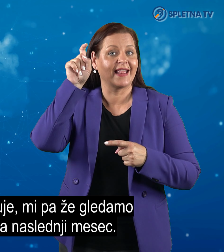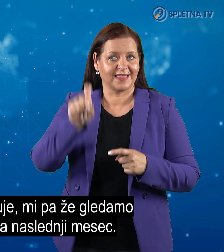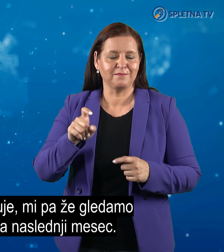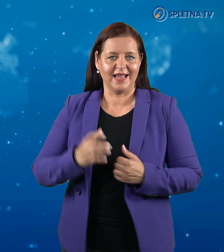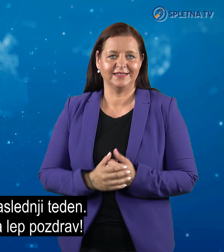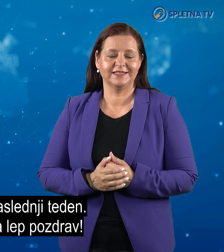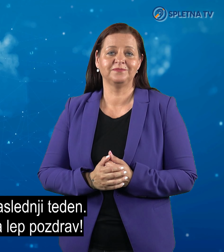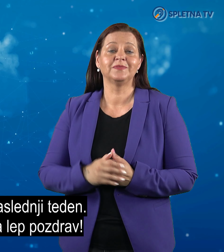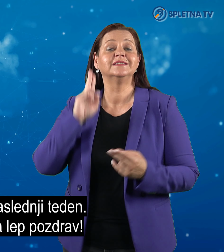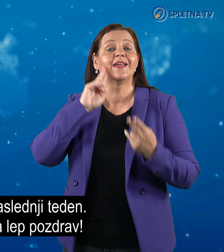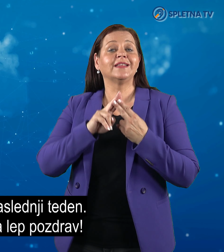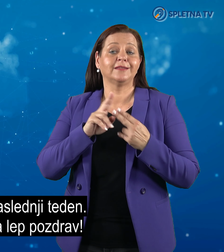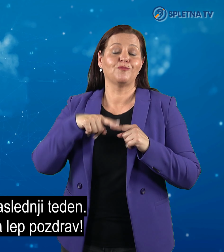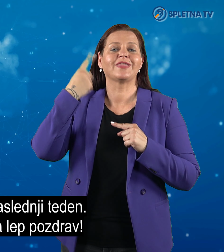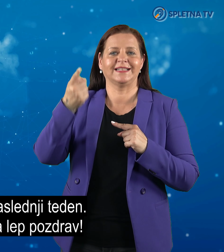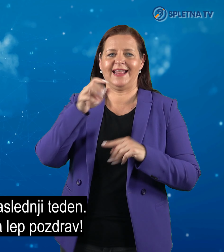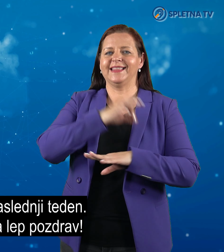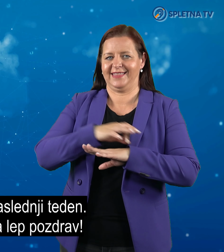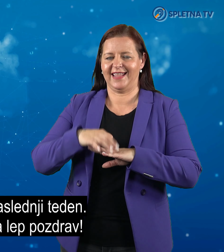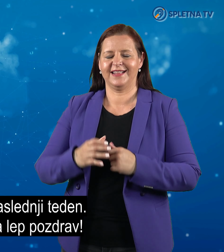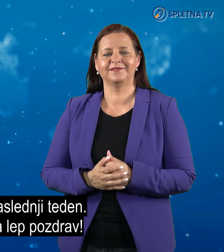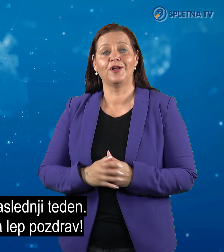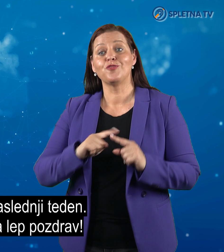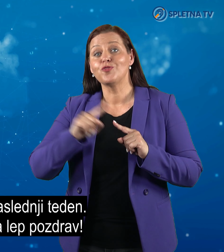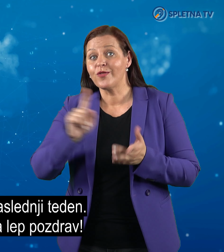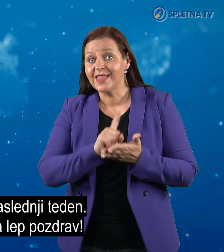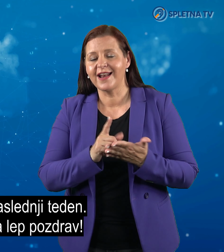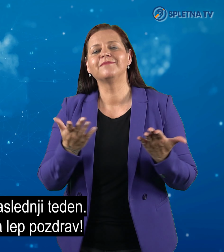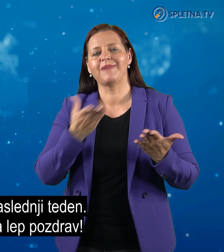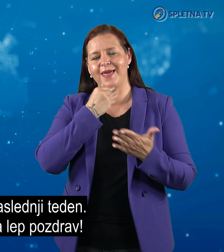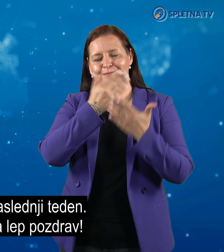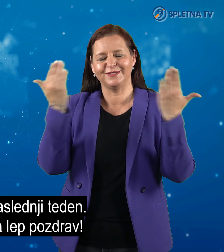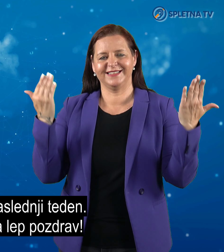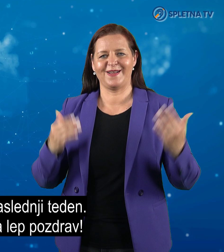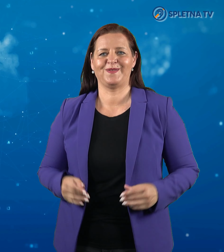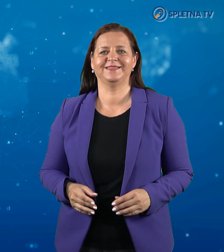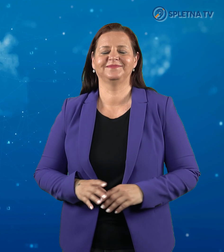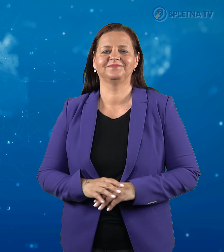Se vidimo naslednji teden. Do takrat pa lep pozdrav!